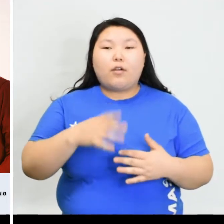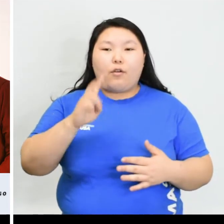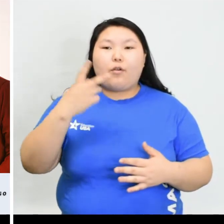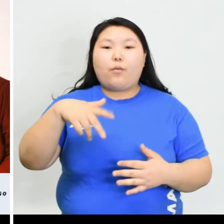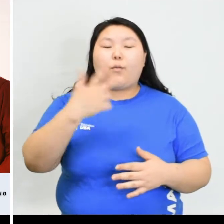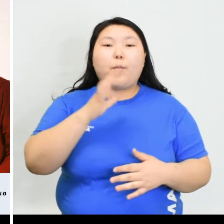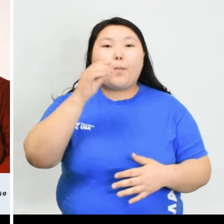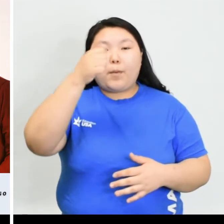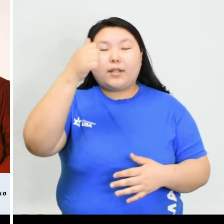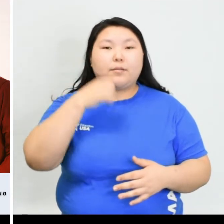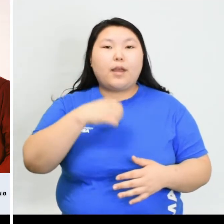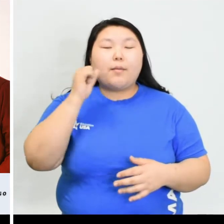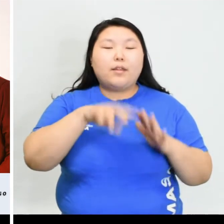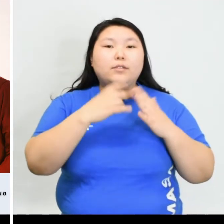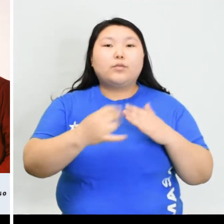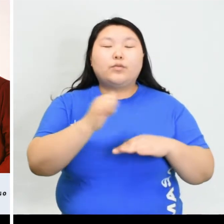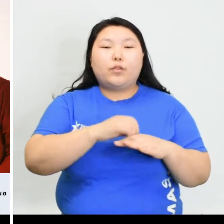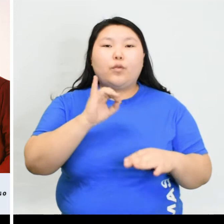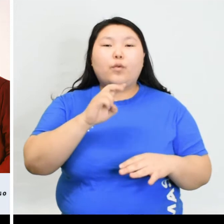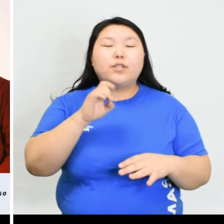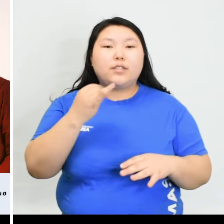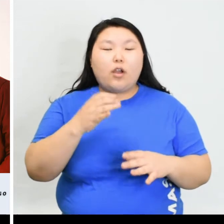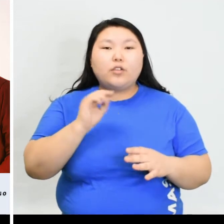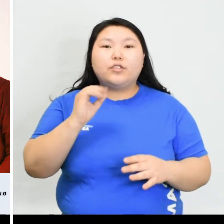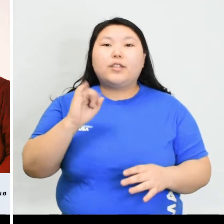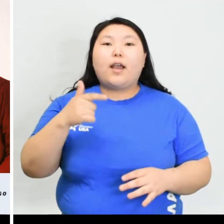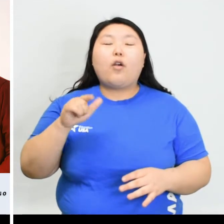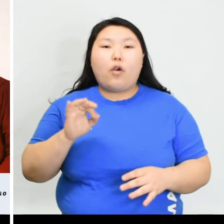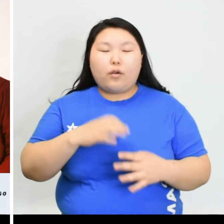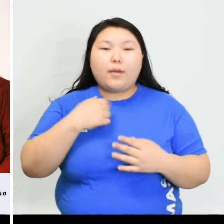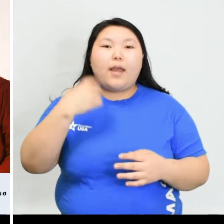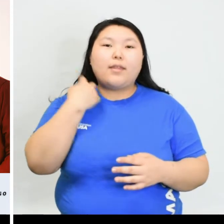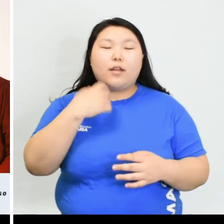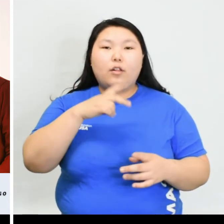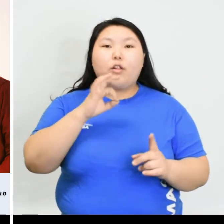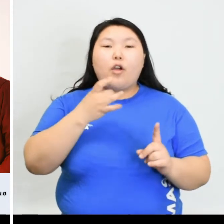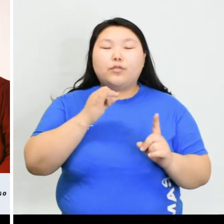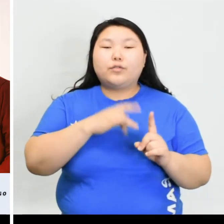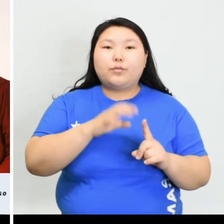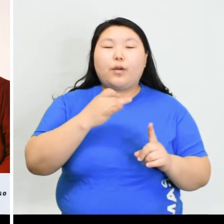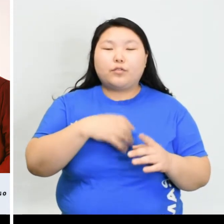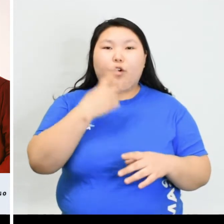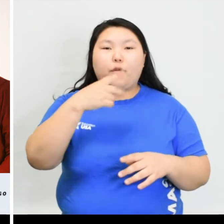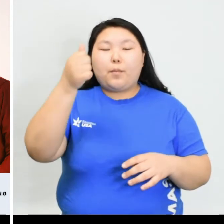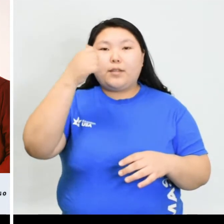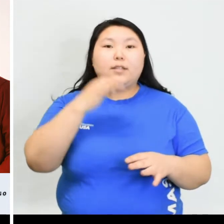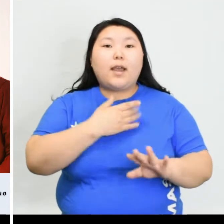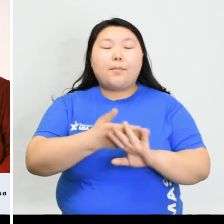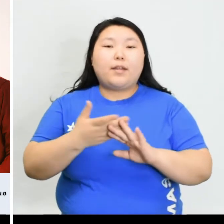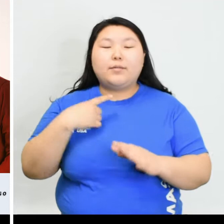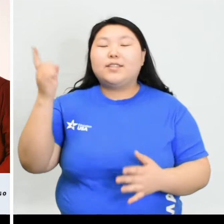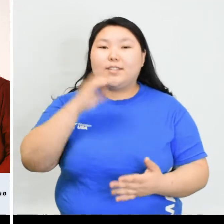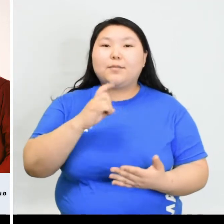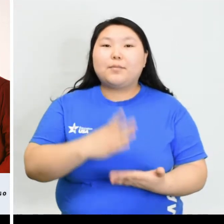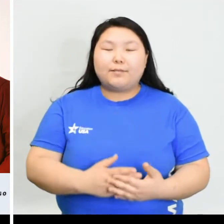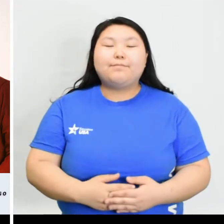тэрнийхэн дараа 2-3 магистра би Америкийн нэгэн улсын University of Chicago-д тэгээд Английн London School of Economics 2 магистр